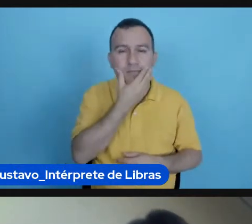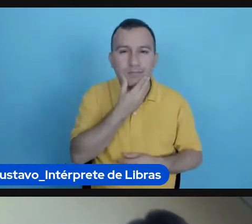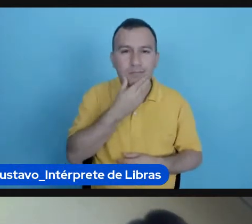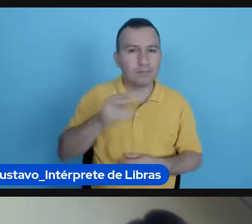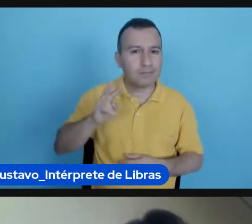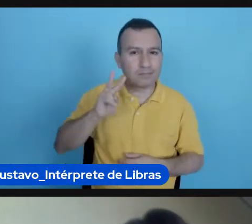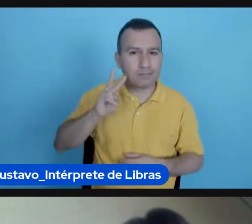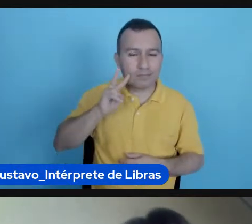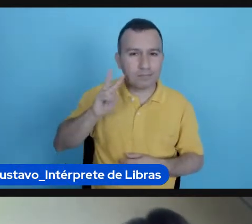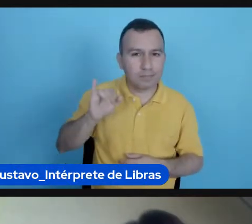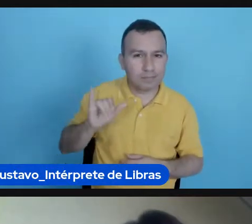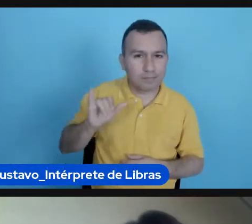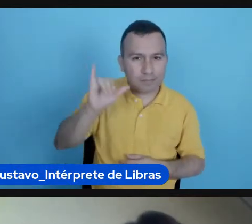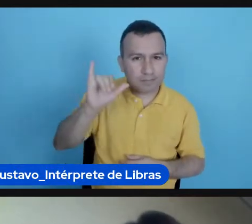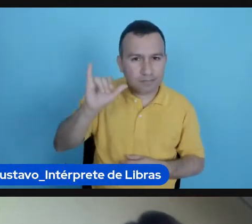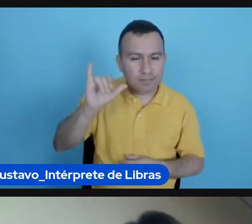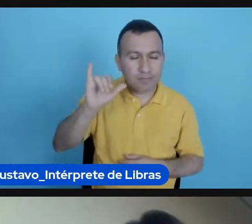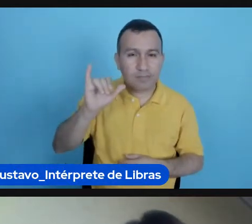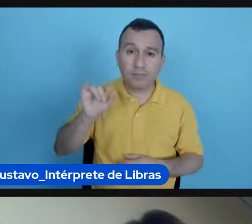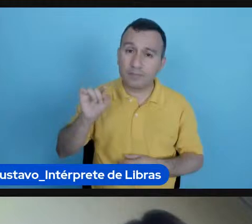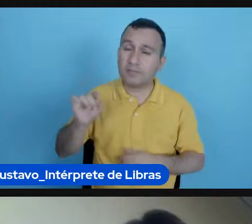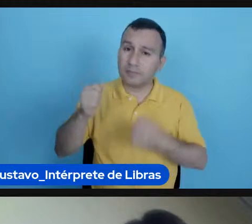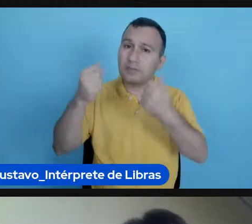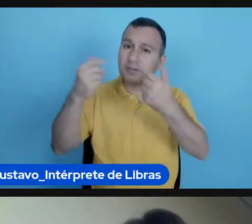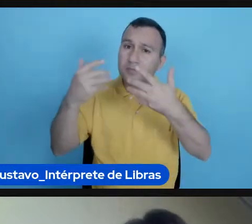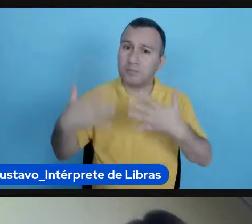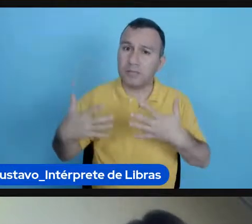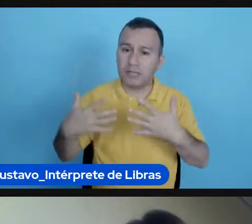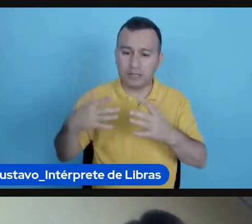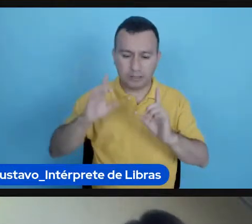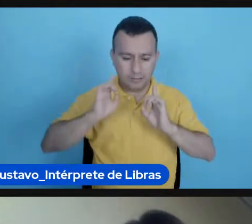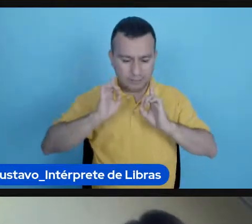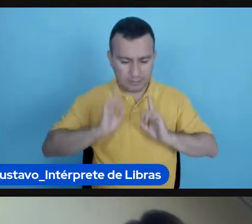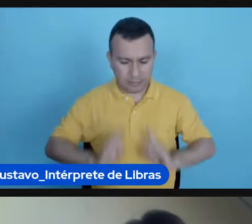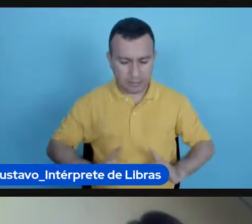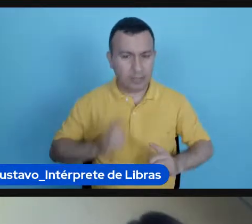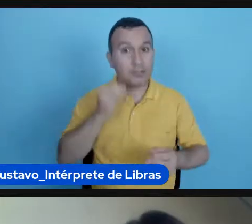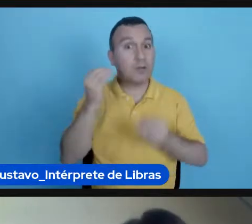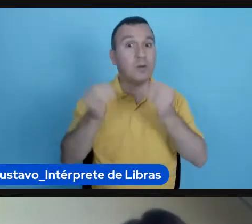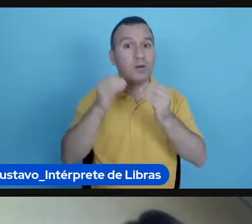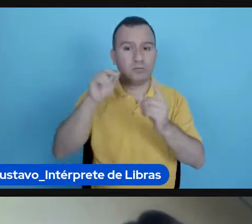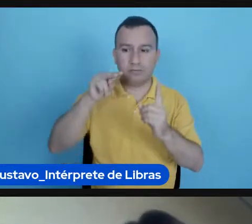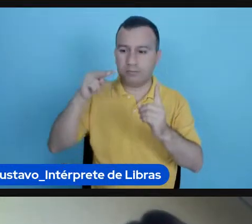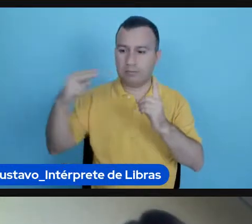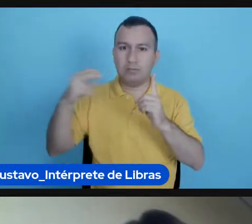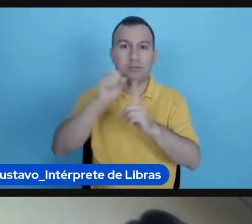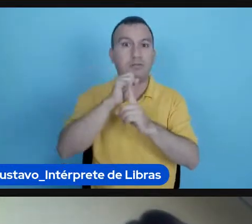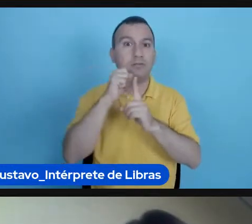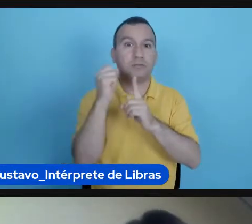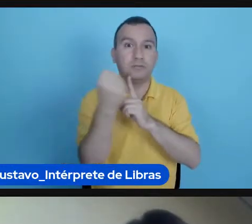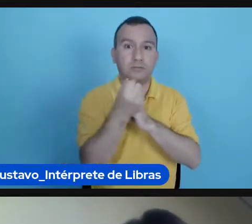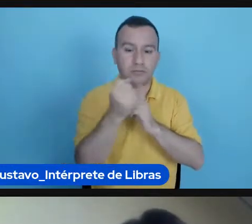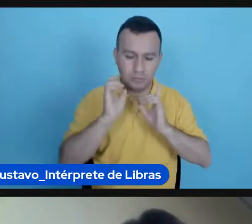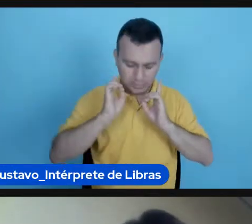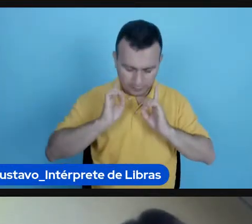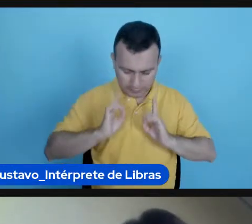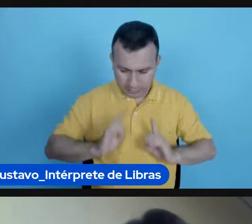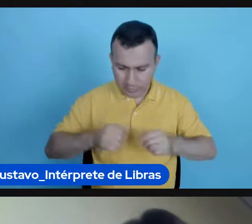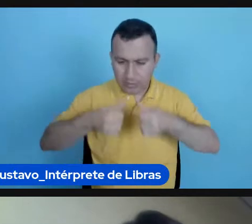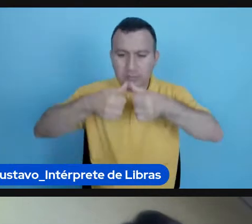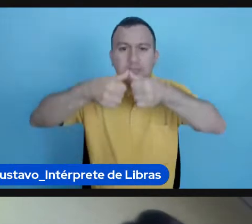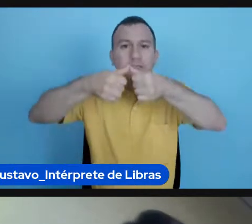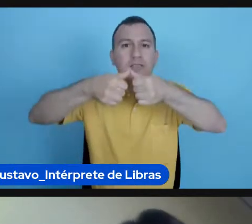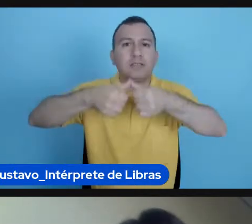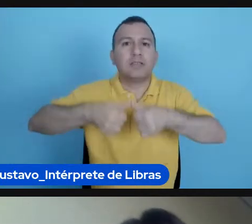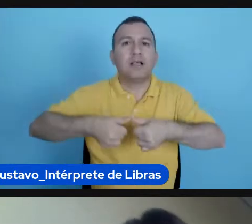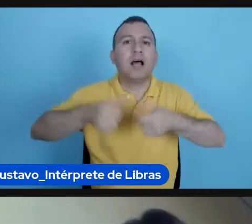visão social da deficiência, e a visão social da deficiência é aquela que faz onde está a deficiência, né? Está na pessoa que tem uma limitação ou está na sociedade